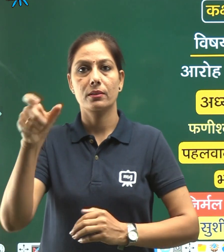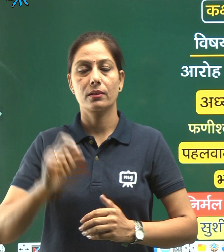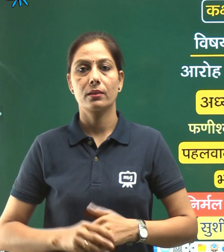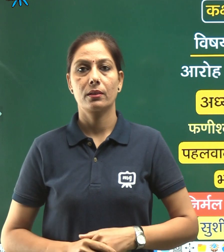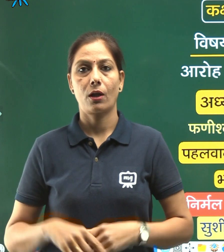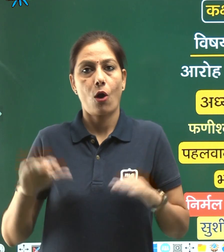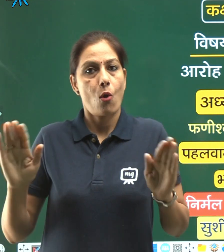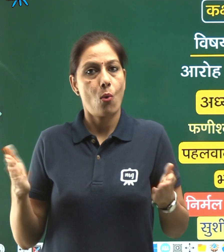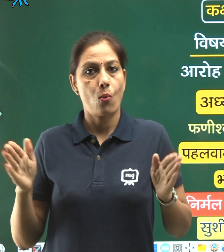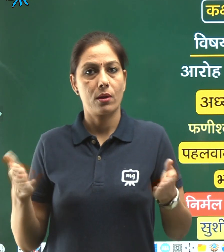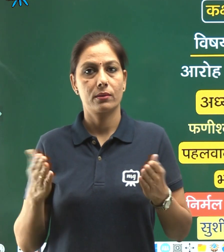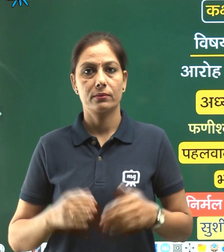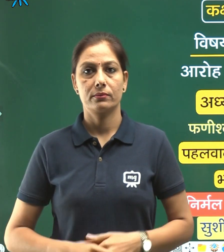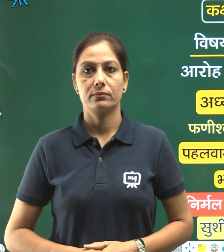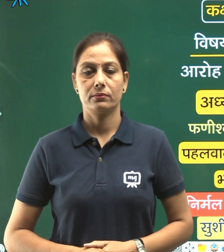ढोलक।